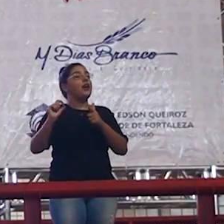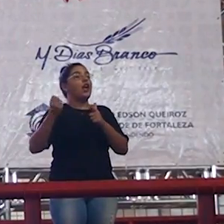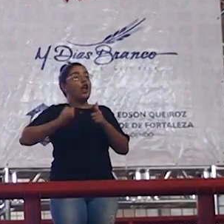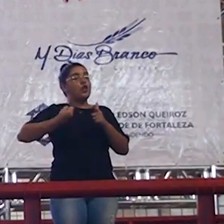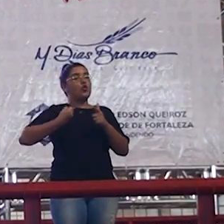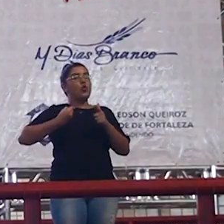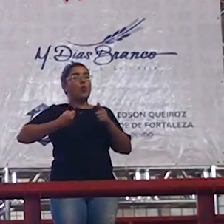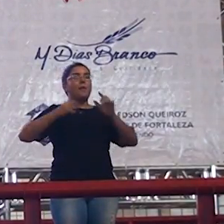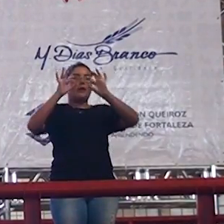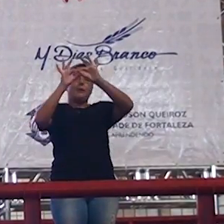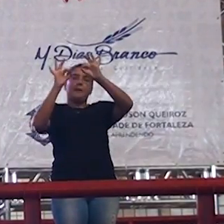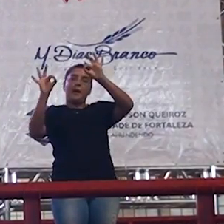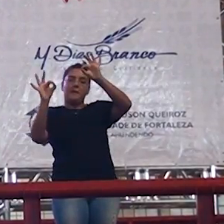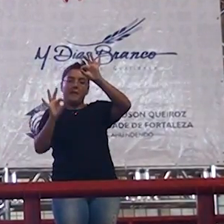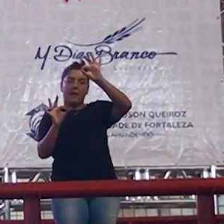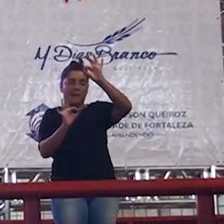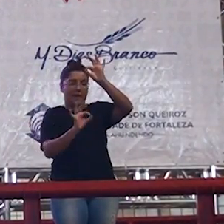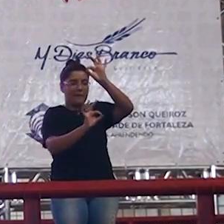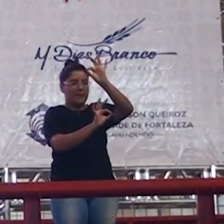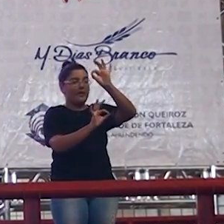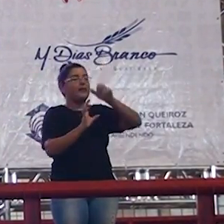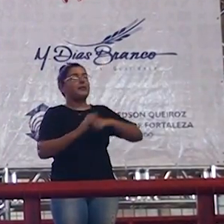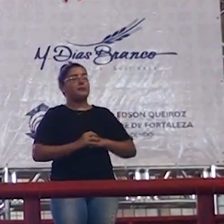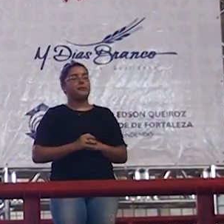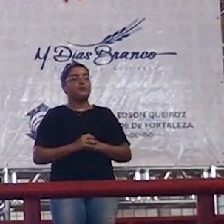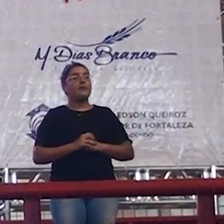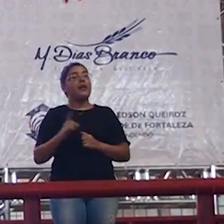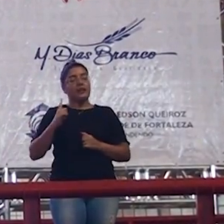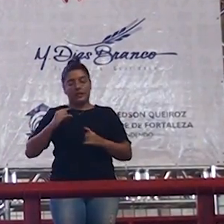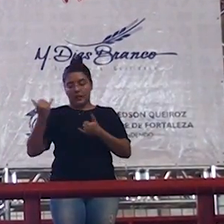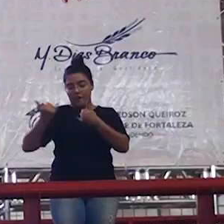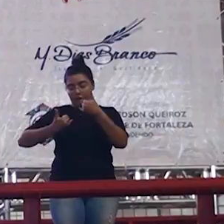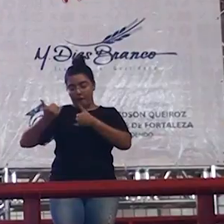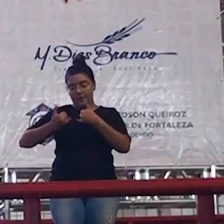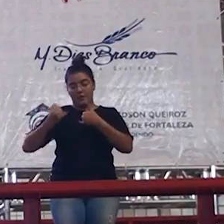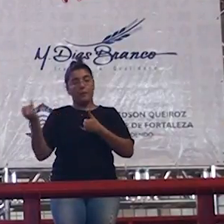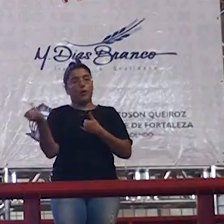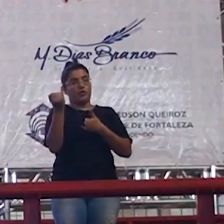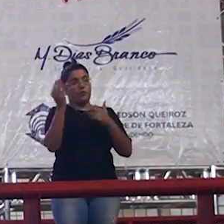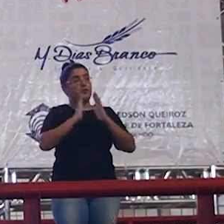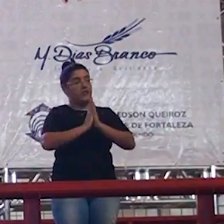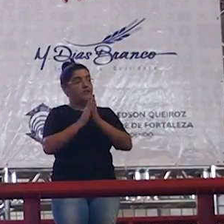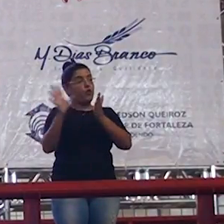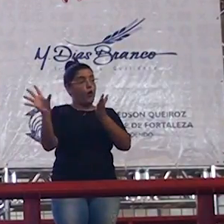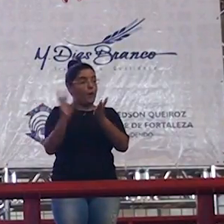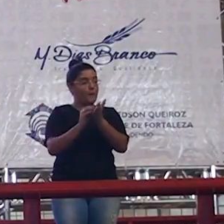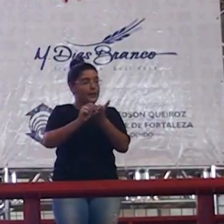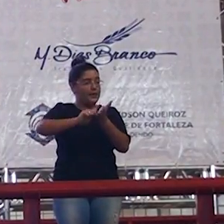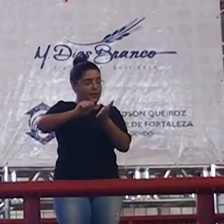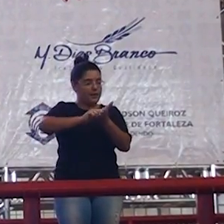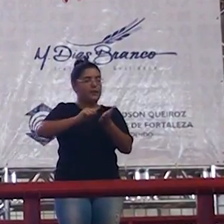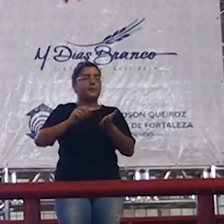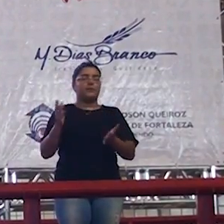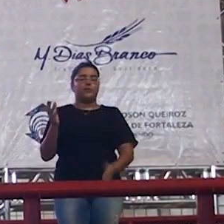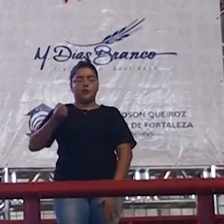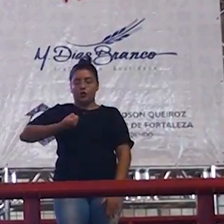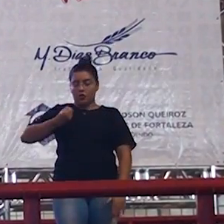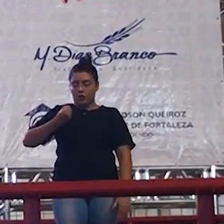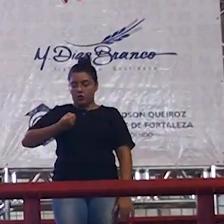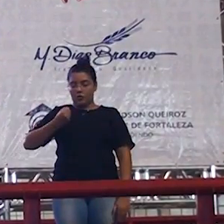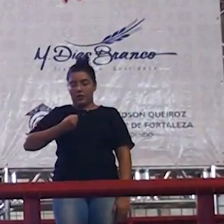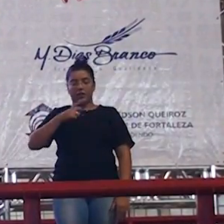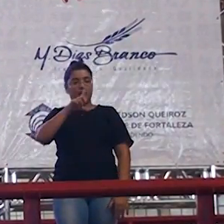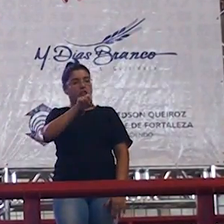certo? E eu coloquei outra informação importante que não está no material de vocês. O número de diagonais